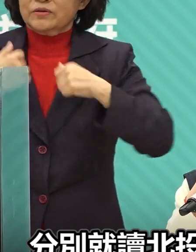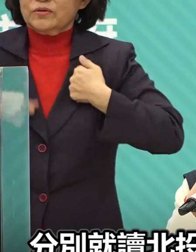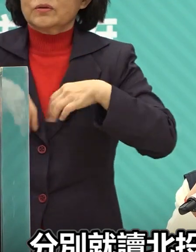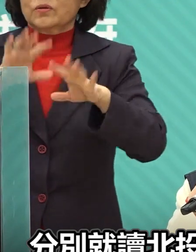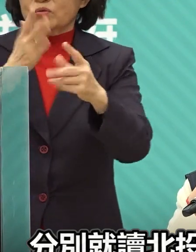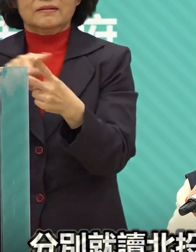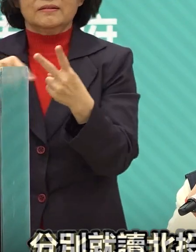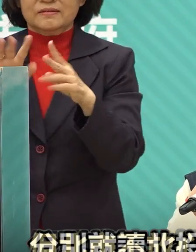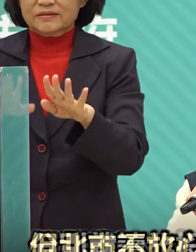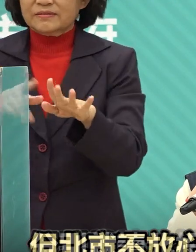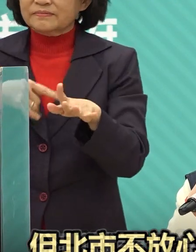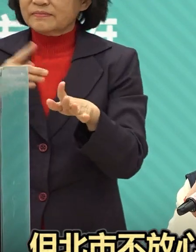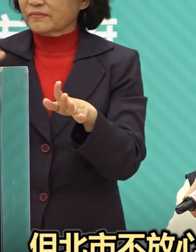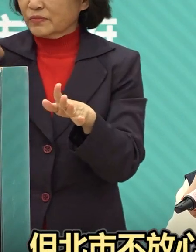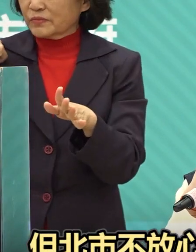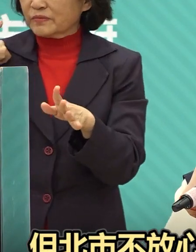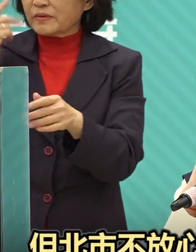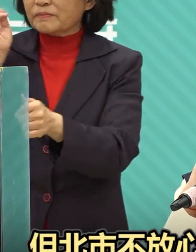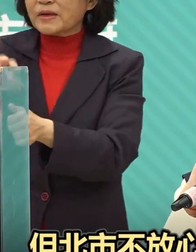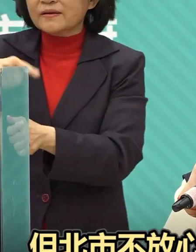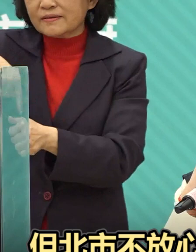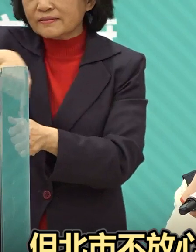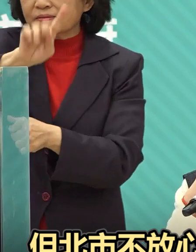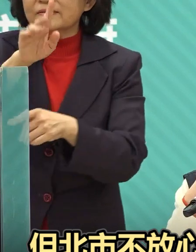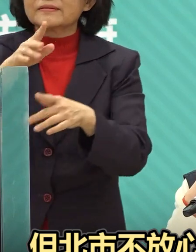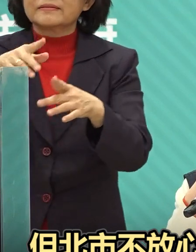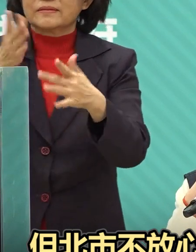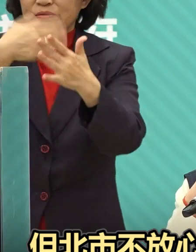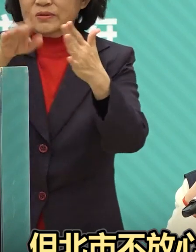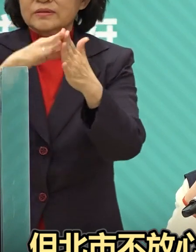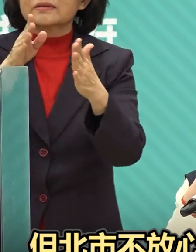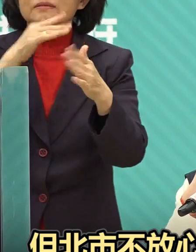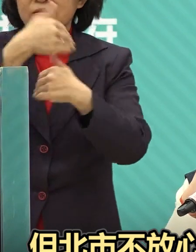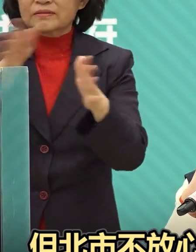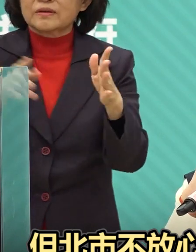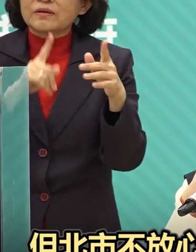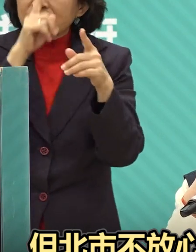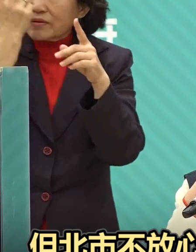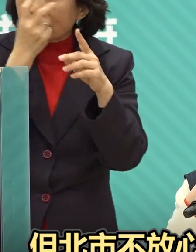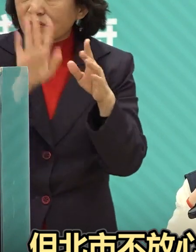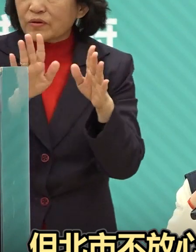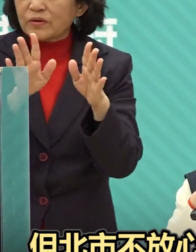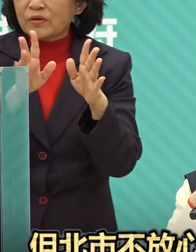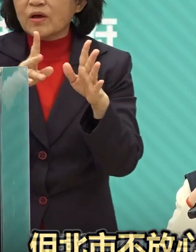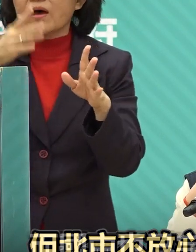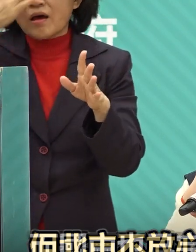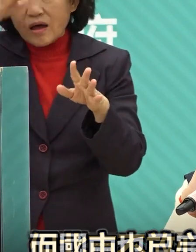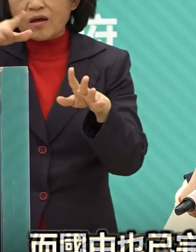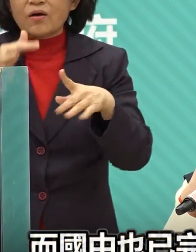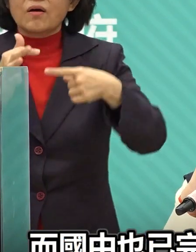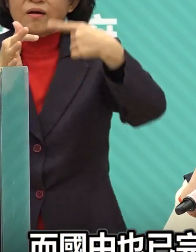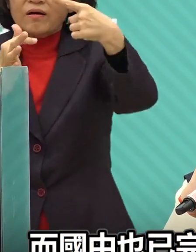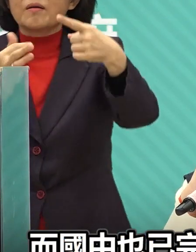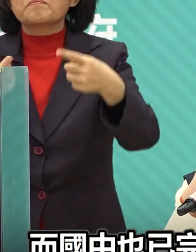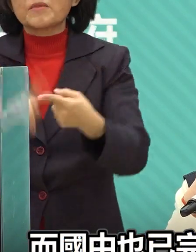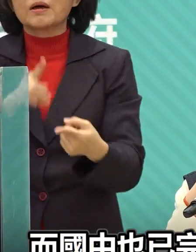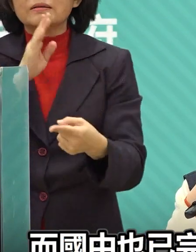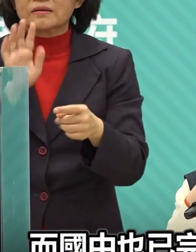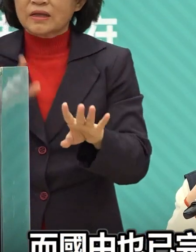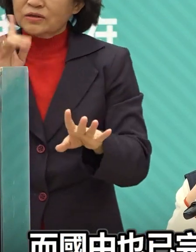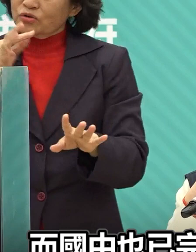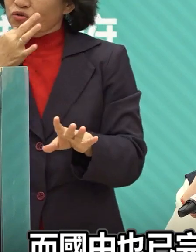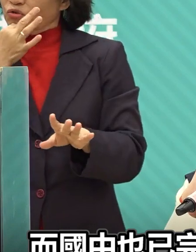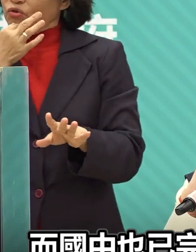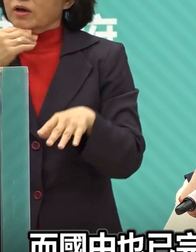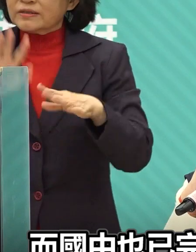国中跟国小，昨天就已经就全班同学做筛检，结果在深夜出来都是阴性，但我们还是不放心，所以今